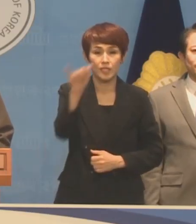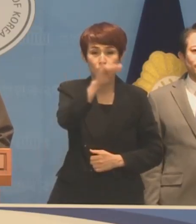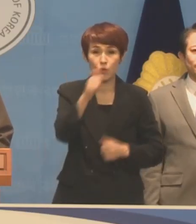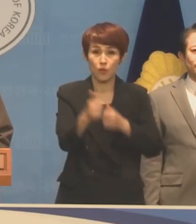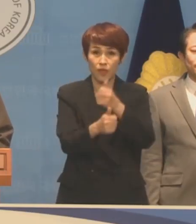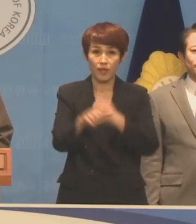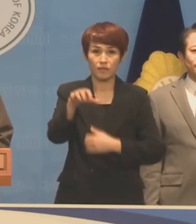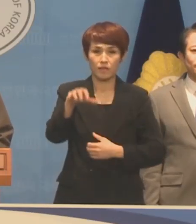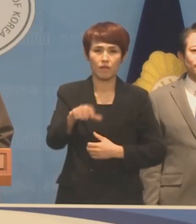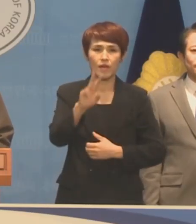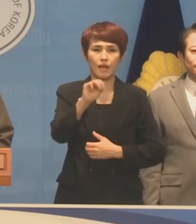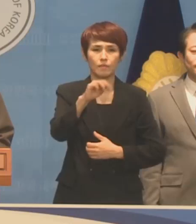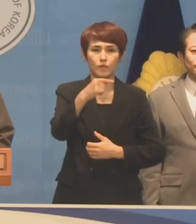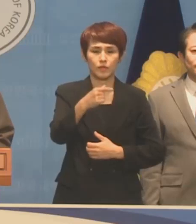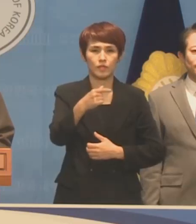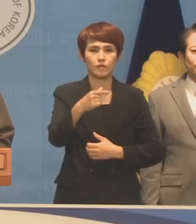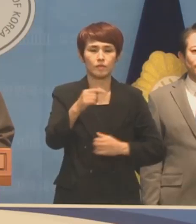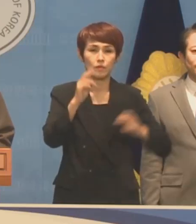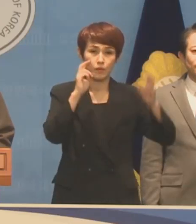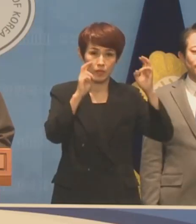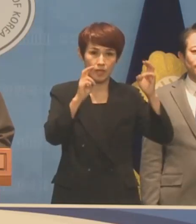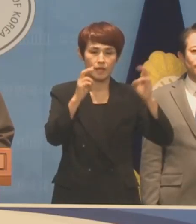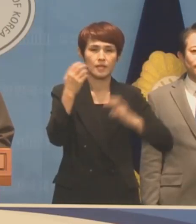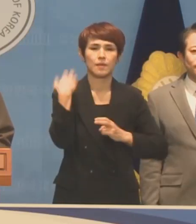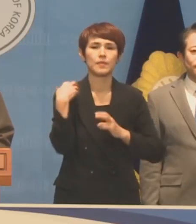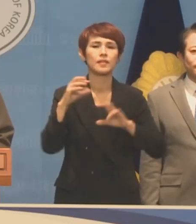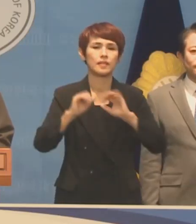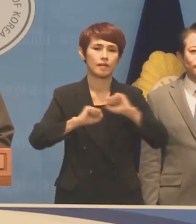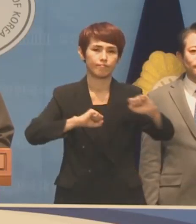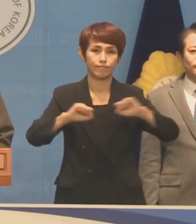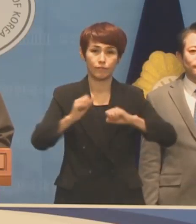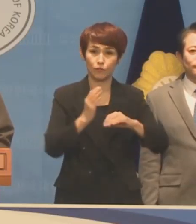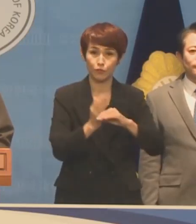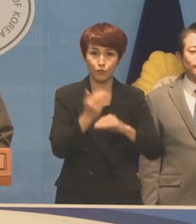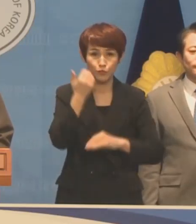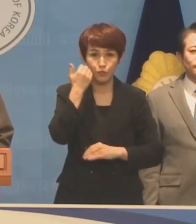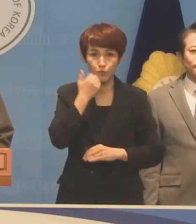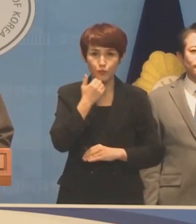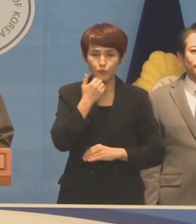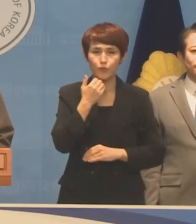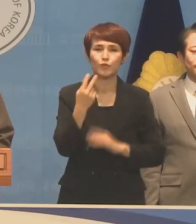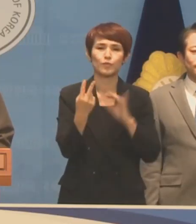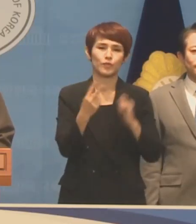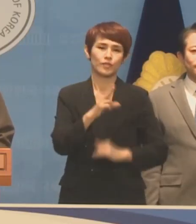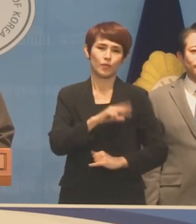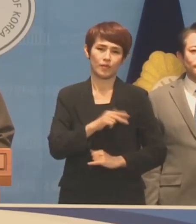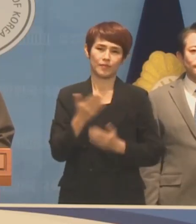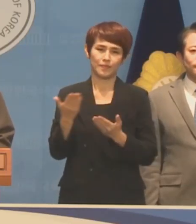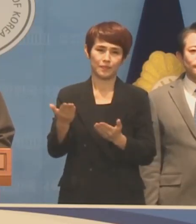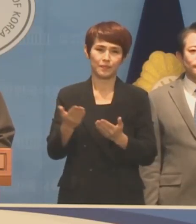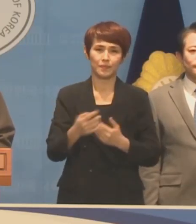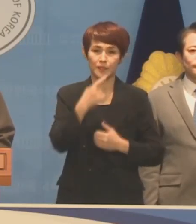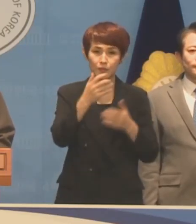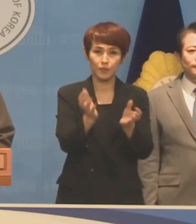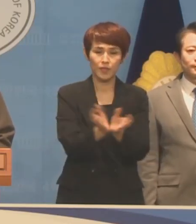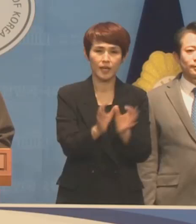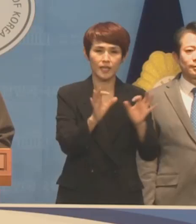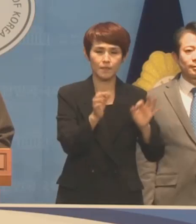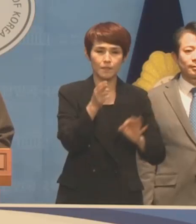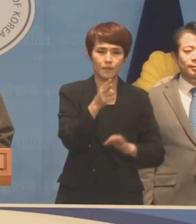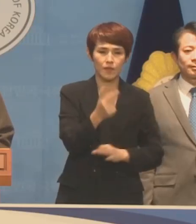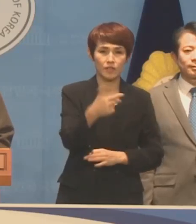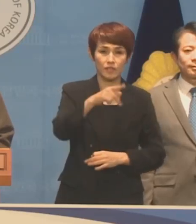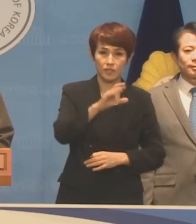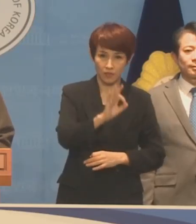을지로위원회에서 MG손해보험 현안 담당 위원으로 활동해 주시는 두 분 의원님 소개해 드리겠습니다. 더불어민주당 김현정